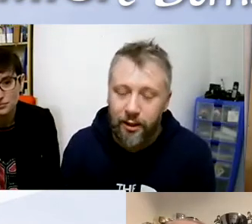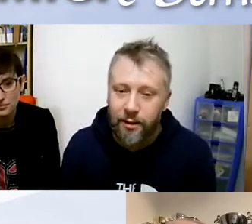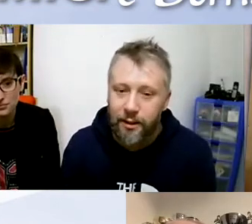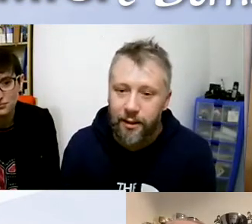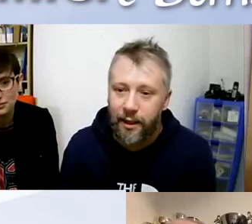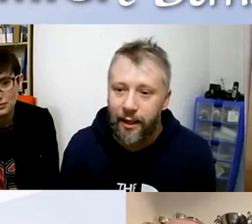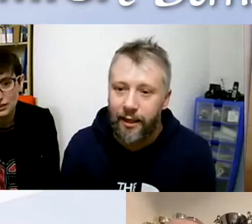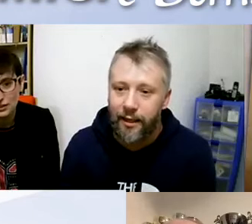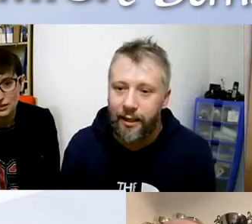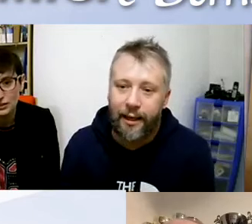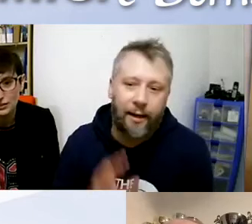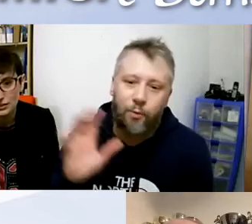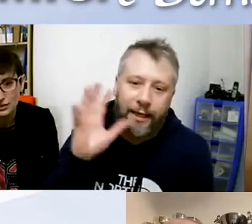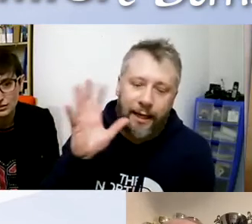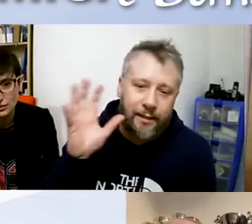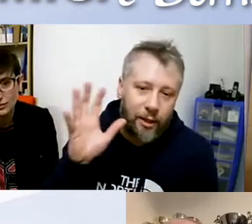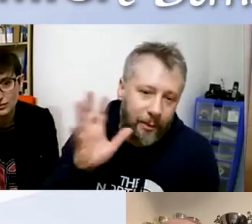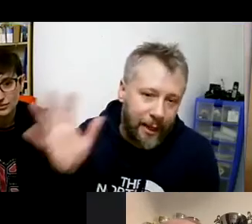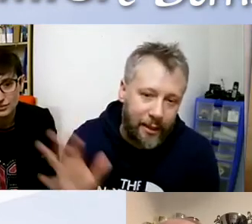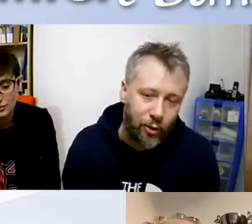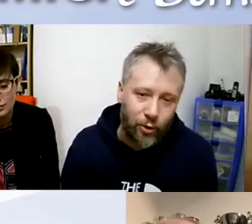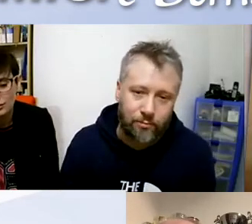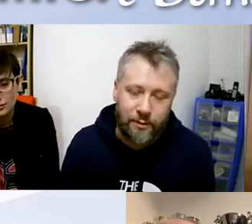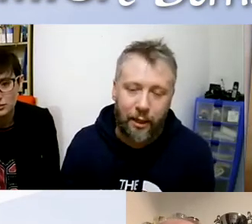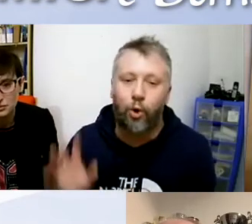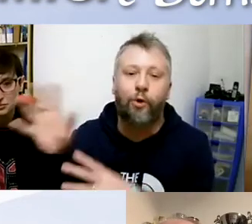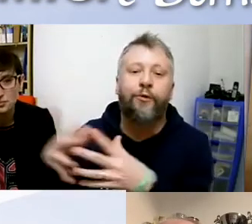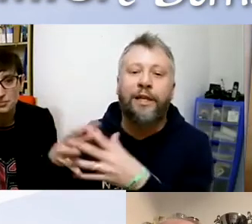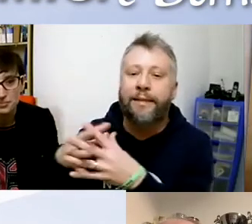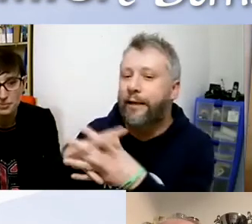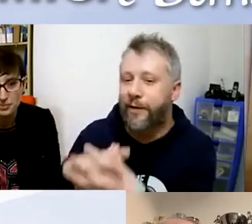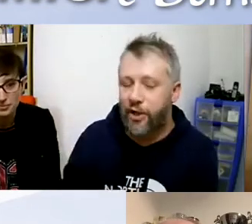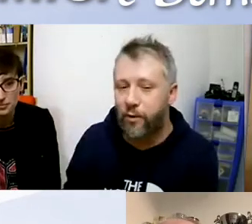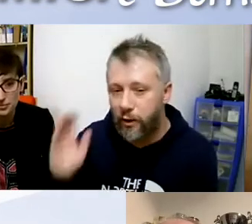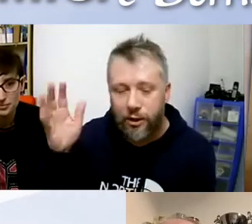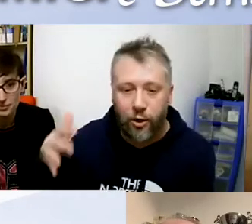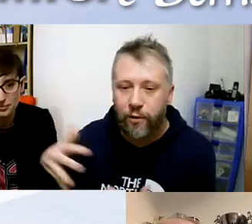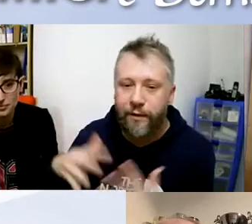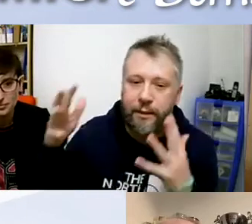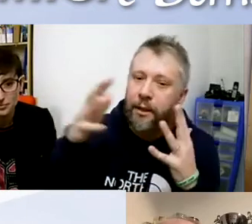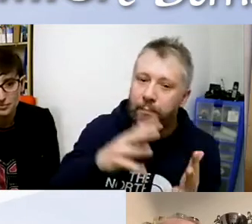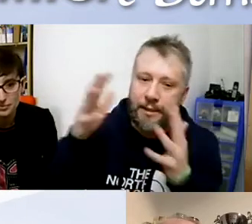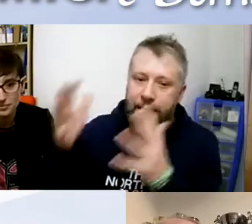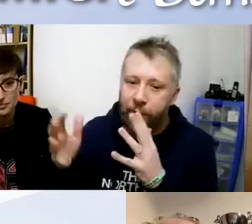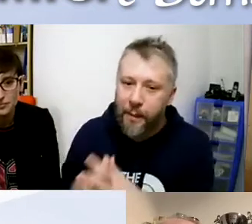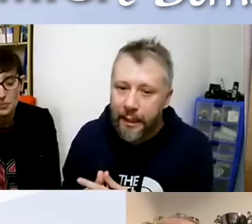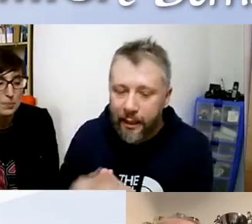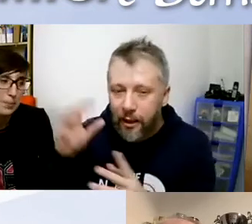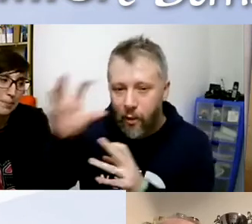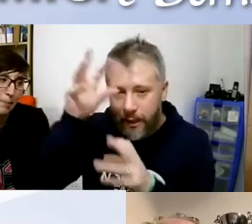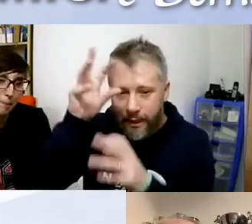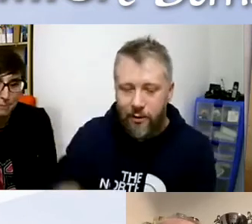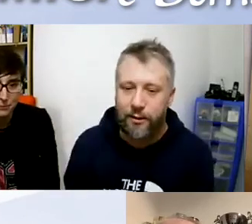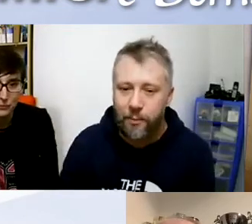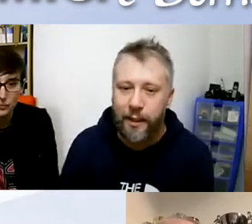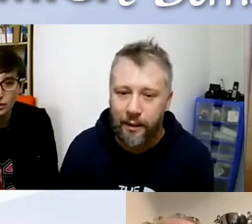sì. E qualche canzone che magari da loro convitti che facevano, una volta c'erano i convitti maschili e femminili,